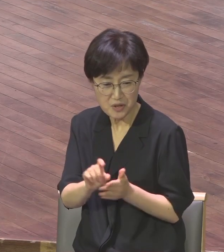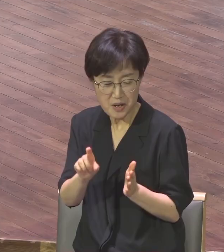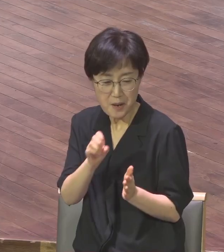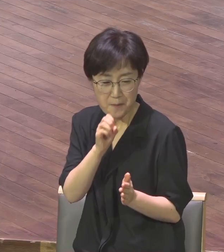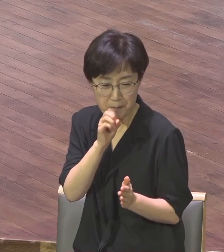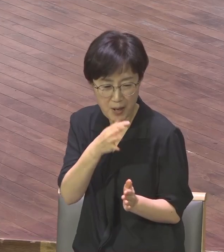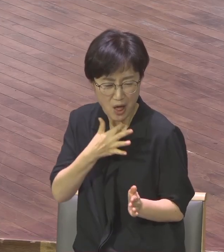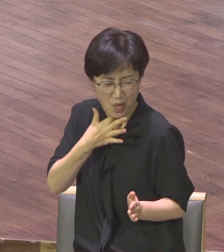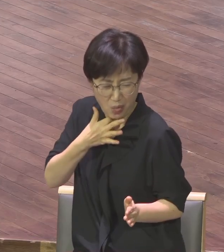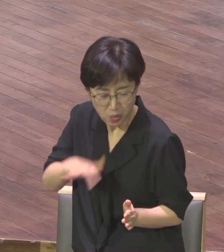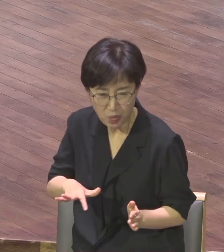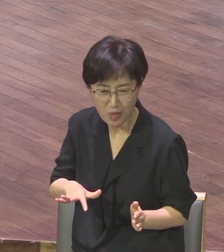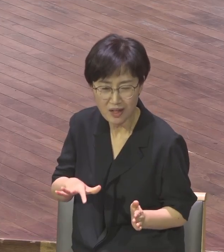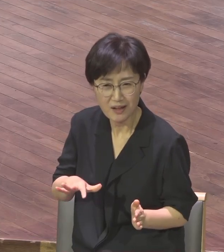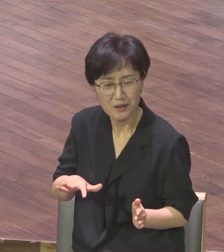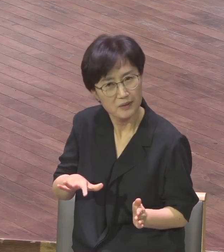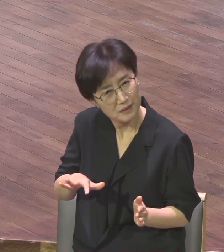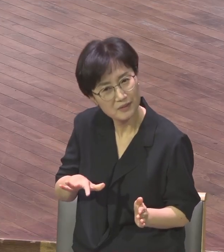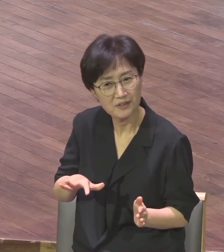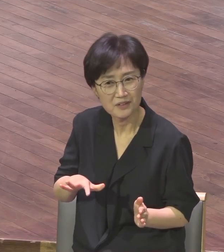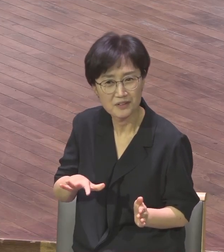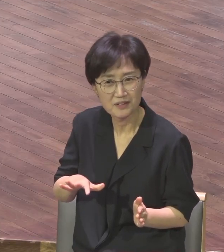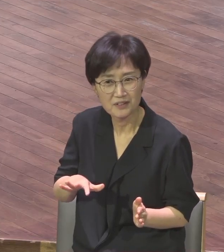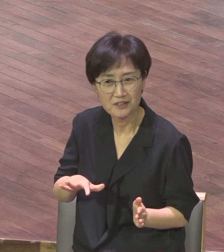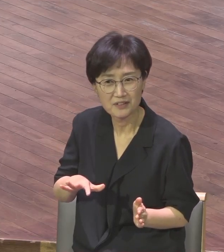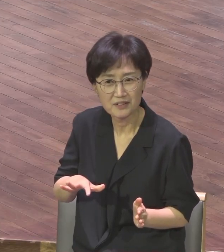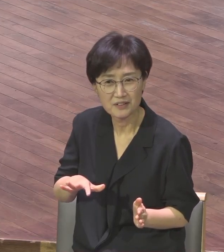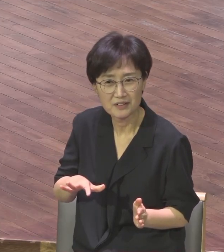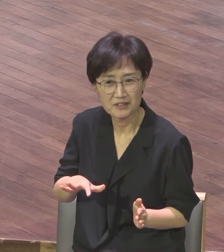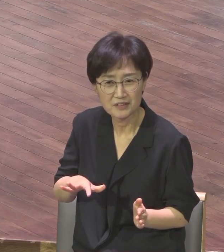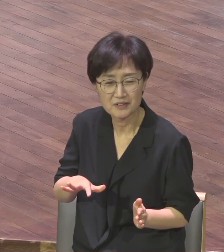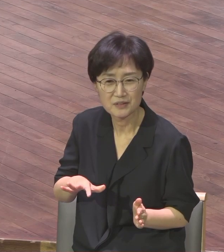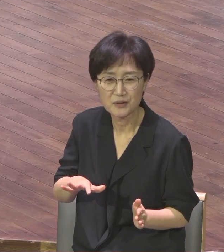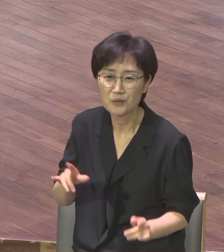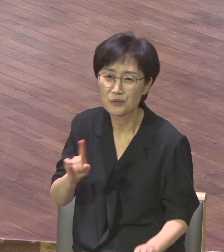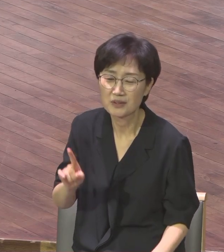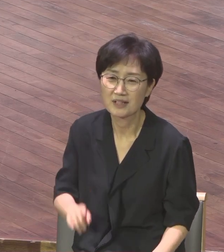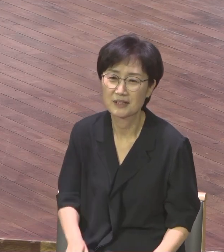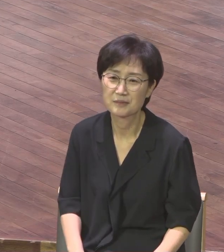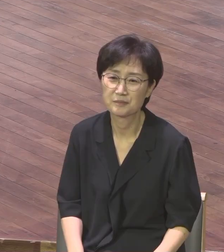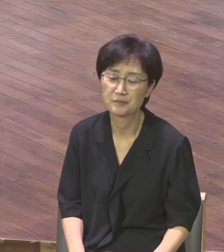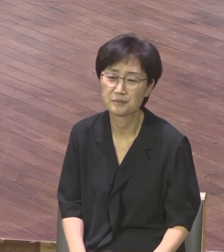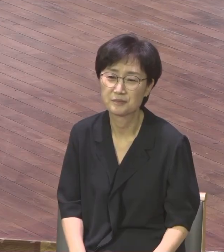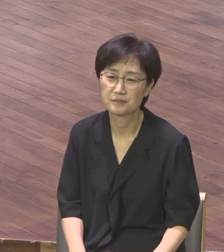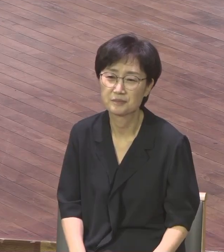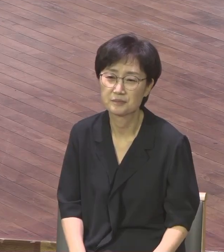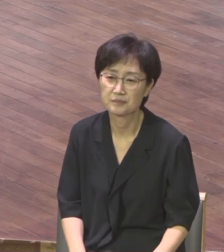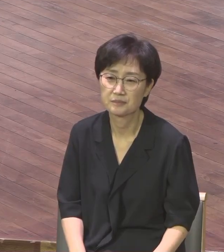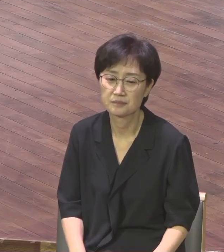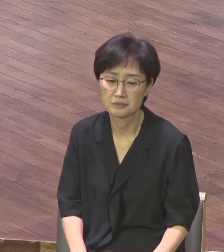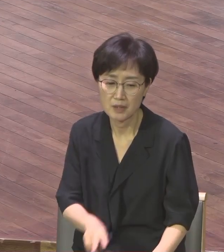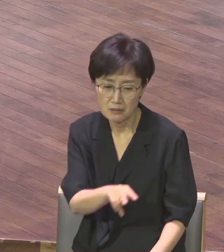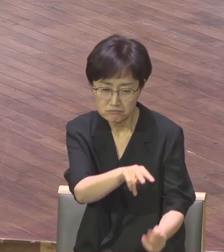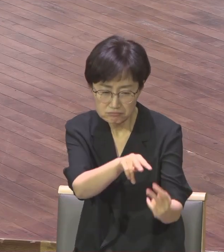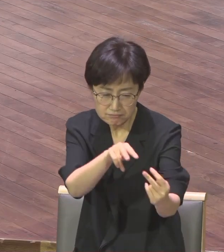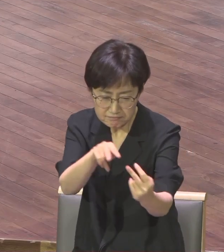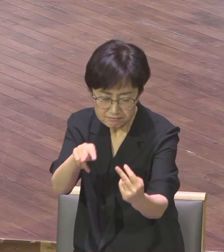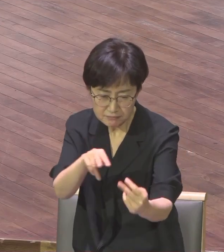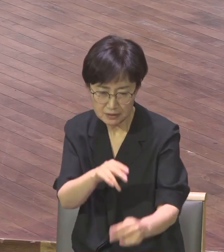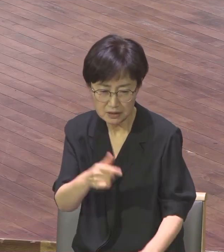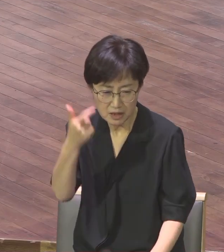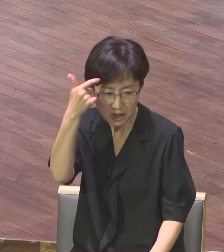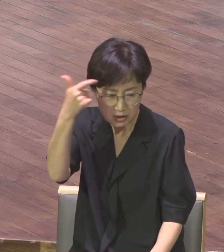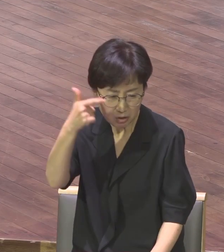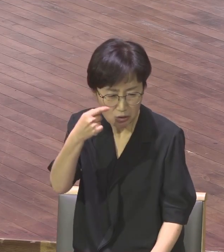만나게 해주는데, 그걸 영적으로 바라보지 못한다. 그래놓고 하나님 내 기도들,